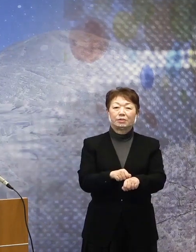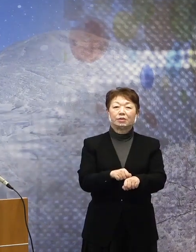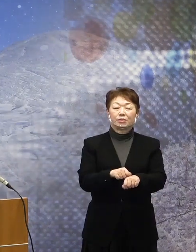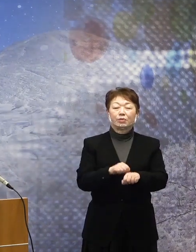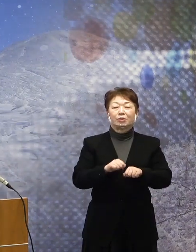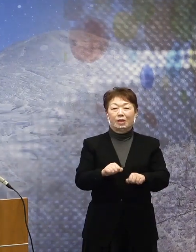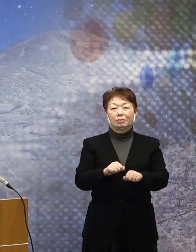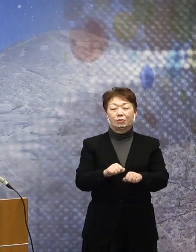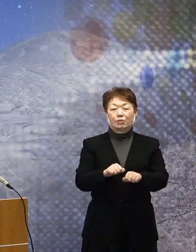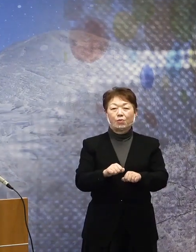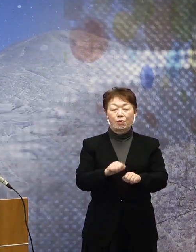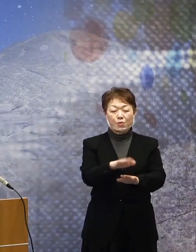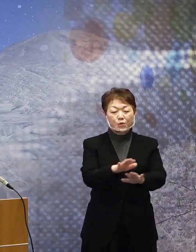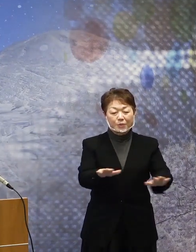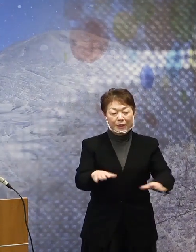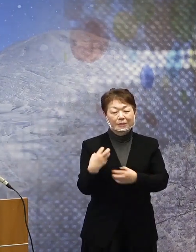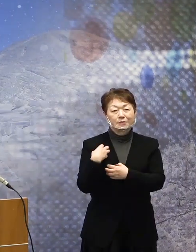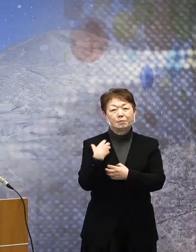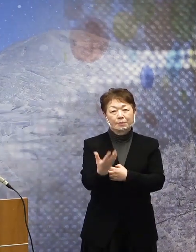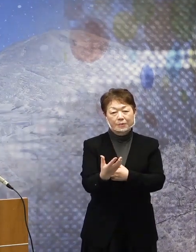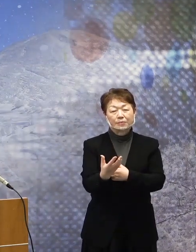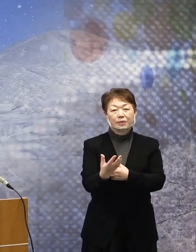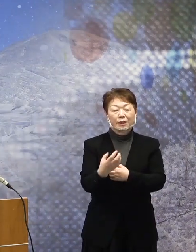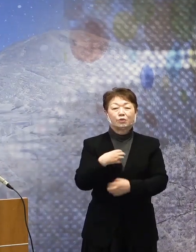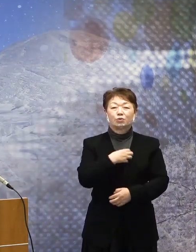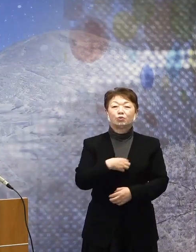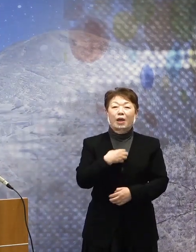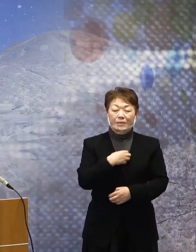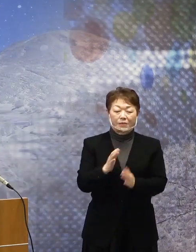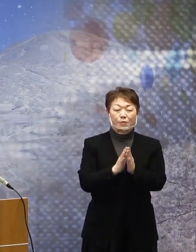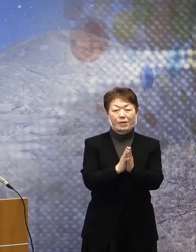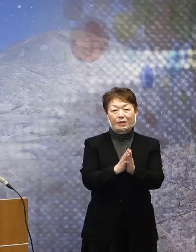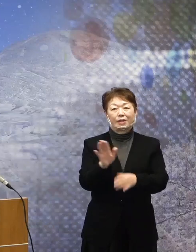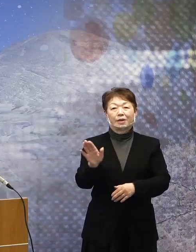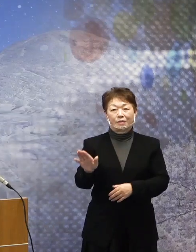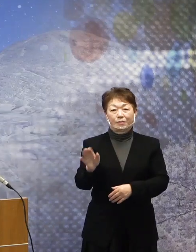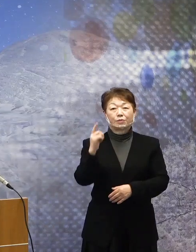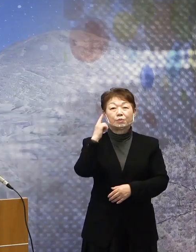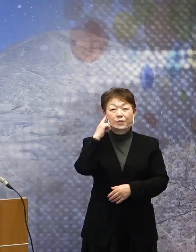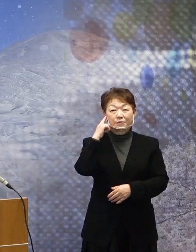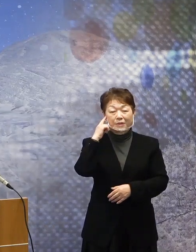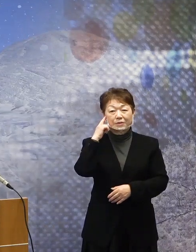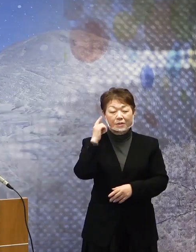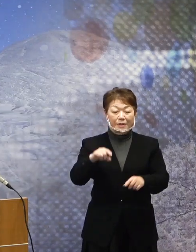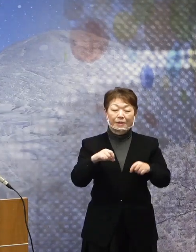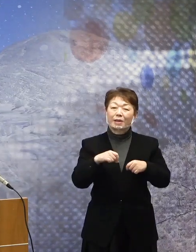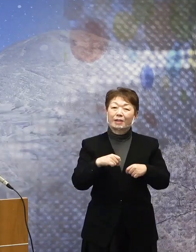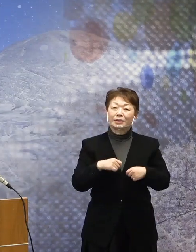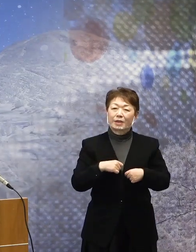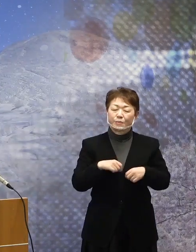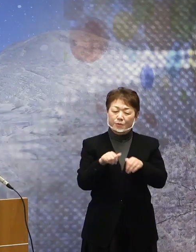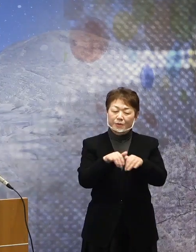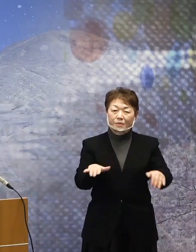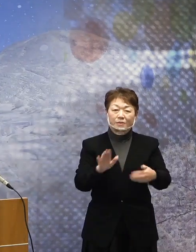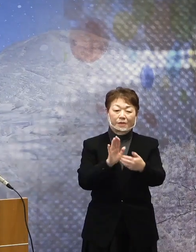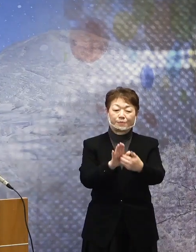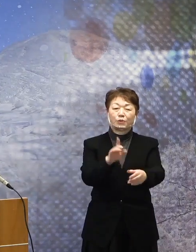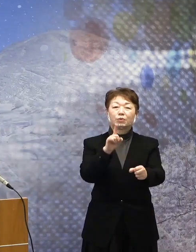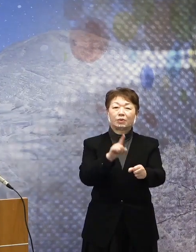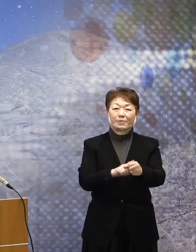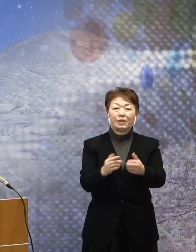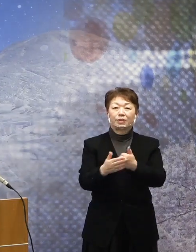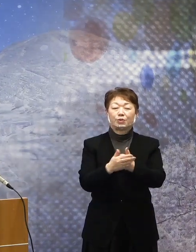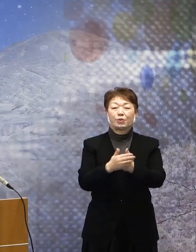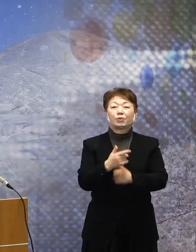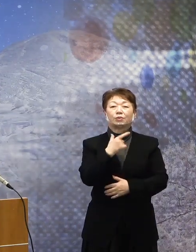願いしなきゃいけないという状況ですので、大変つらいお願いになりますけれども、ぜひ感染の拡大防止のためにご協力